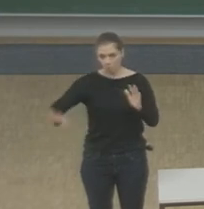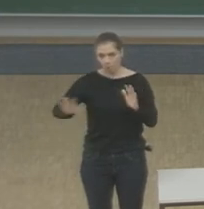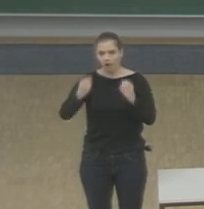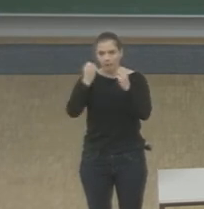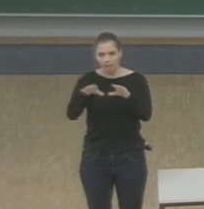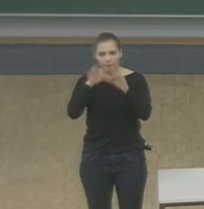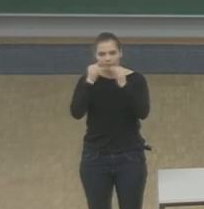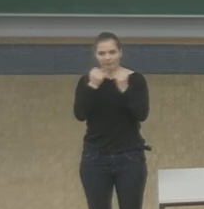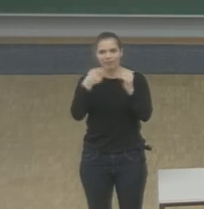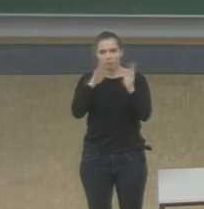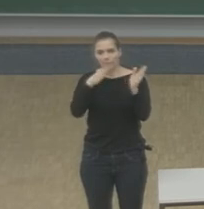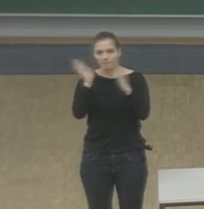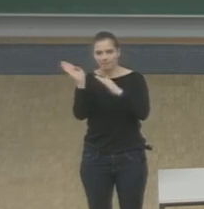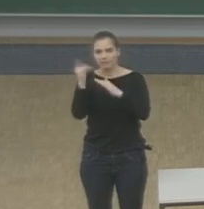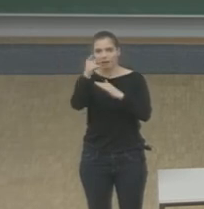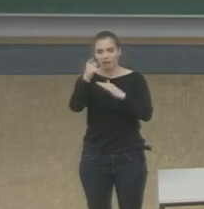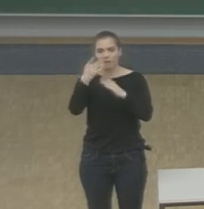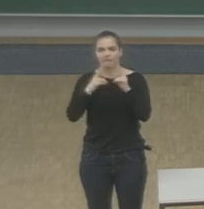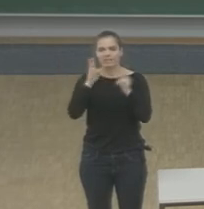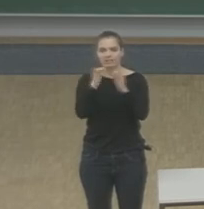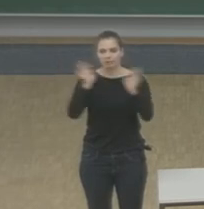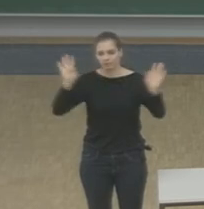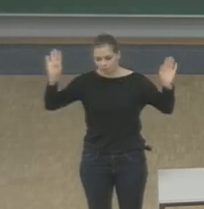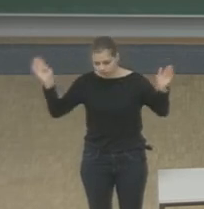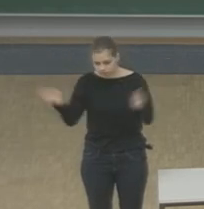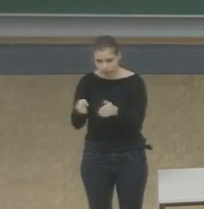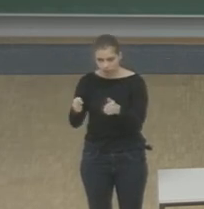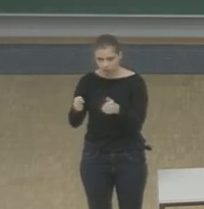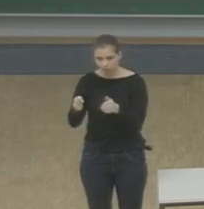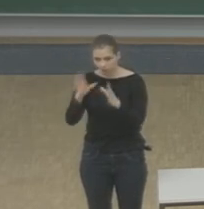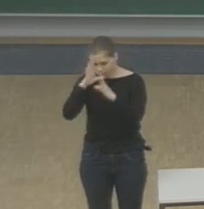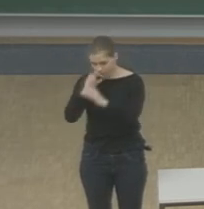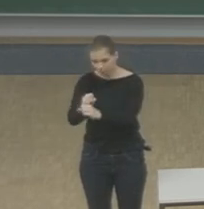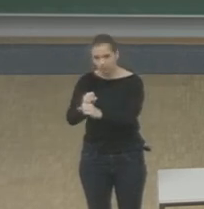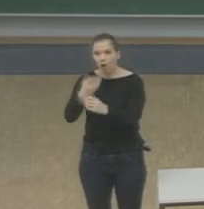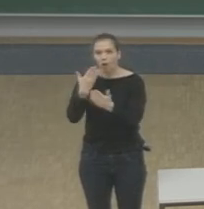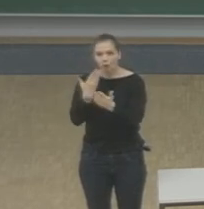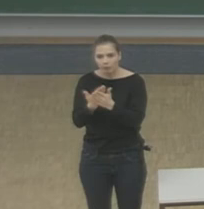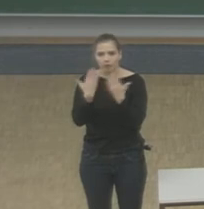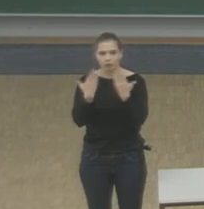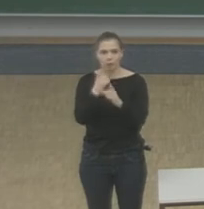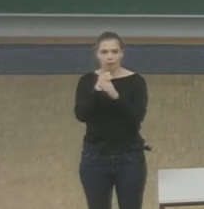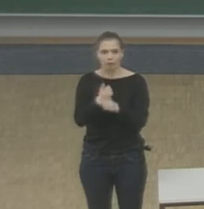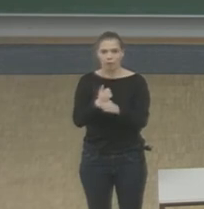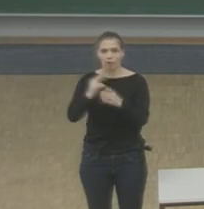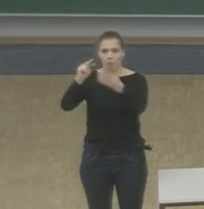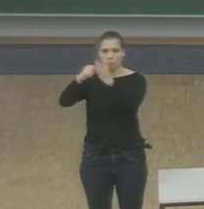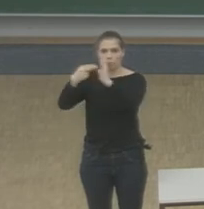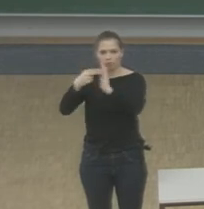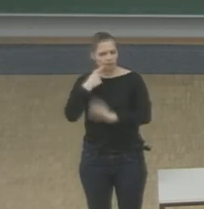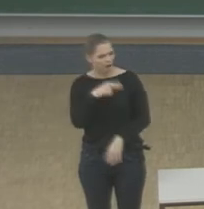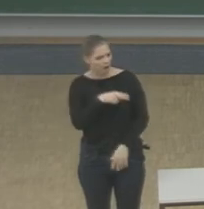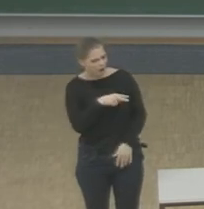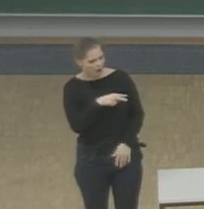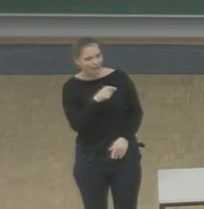wahrgenommen und sehr viel enger gefasst wird und vielleicht auch überhaupt erst dadurch politisch konsensfähig, also wieder zu so